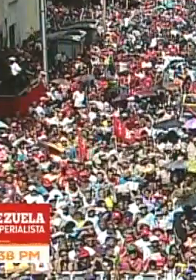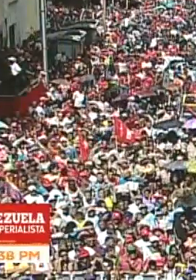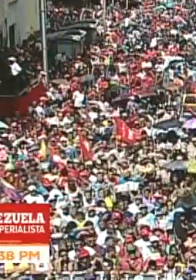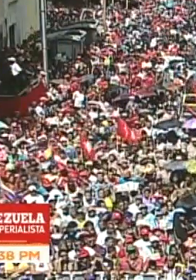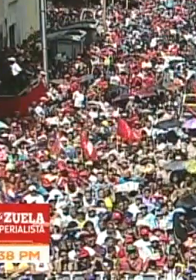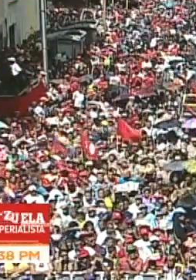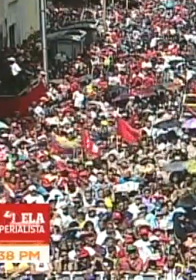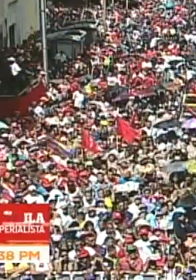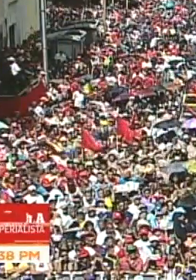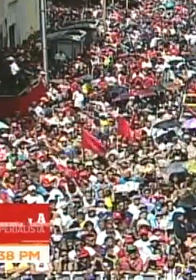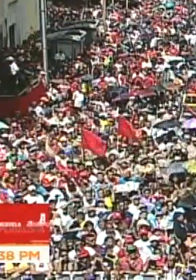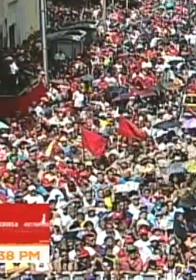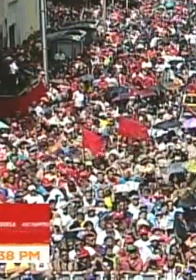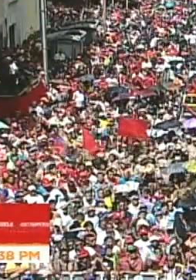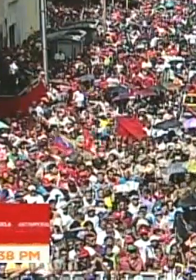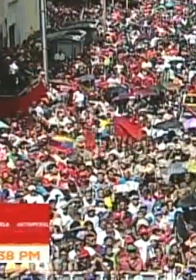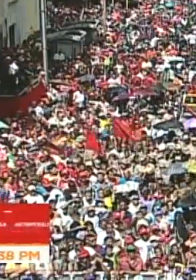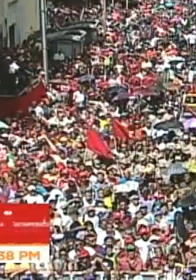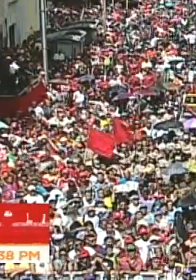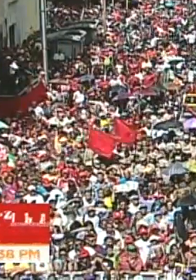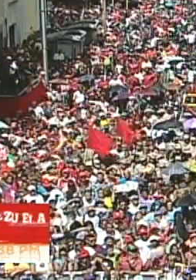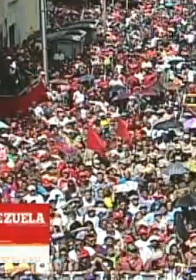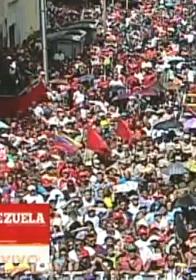¿Quién quiere ser como Leopoldo López?